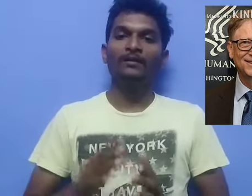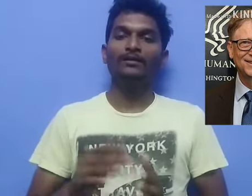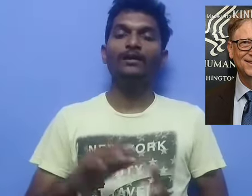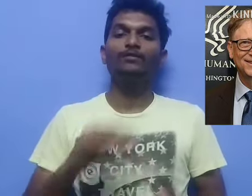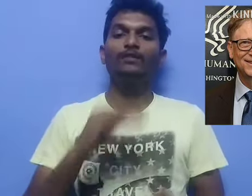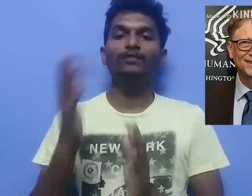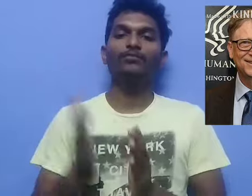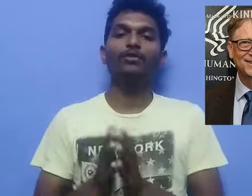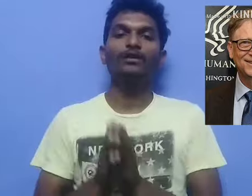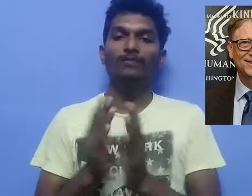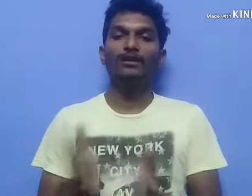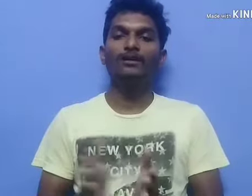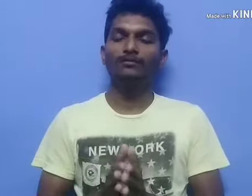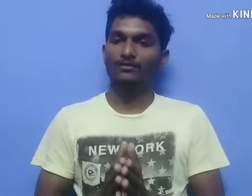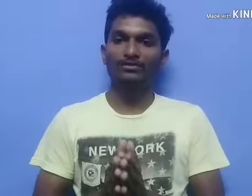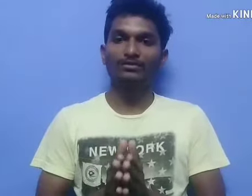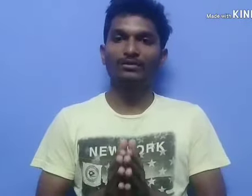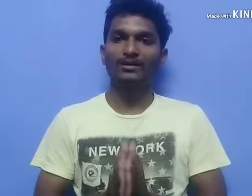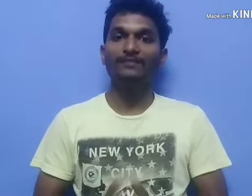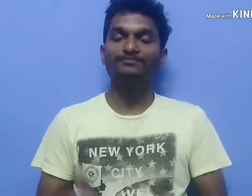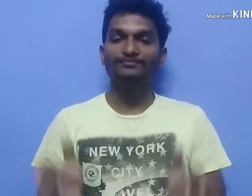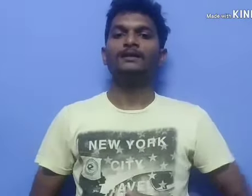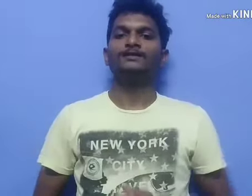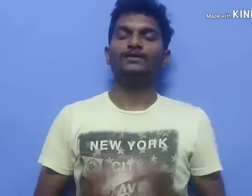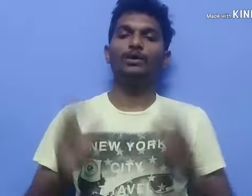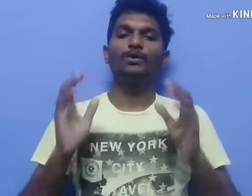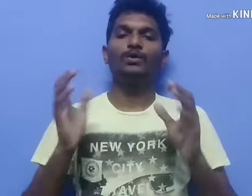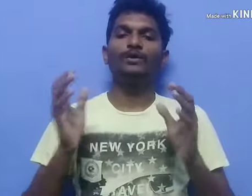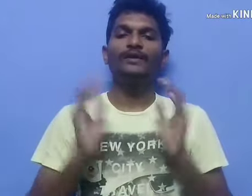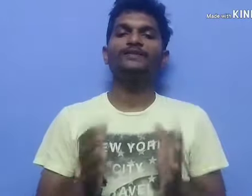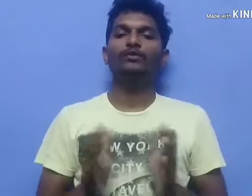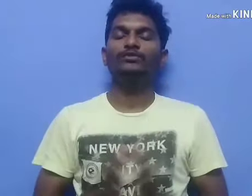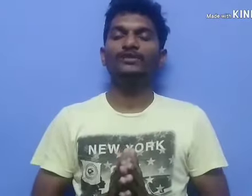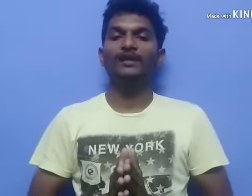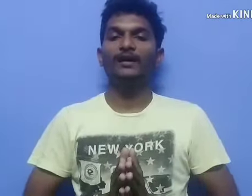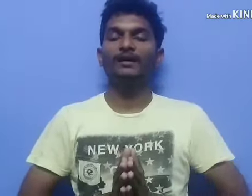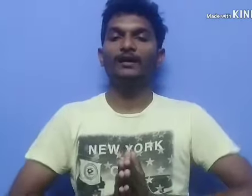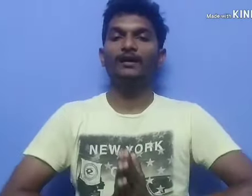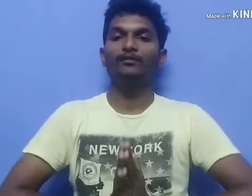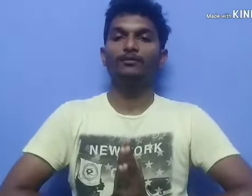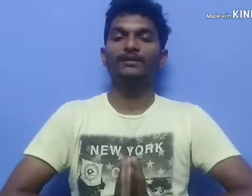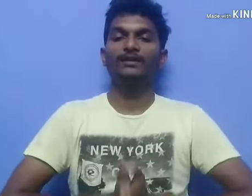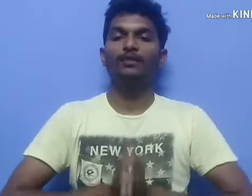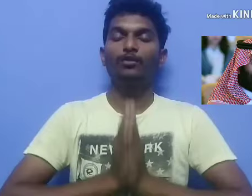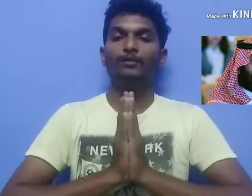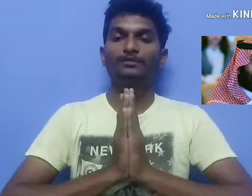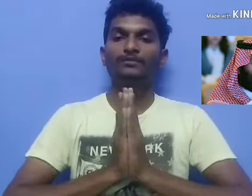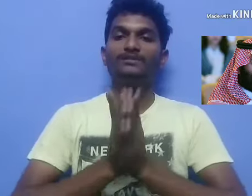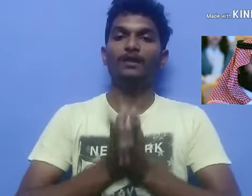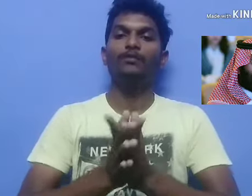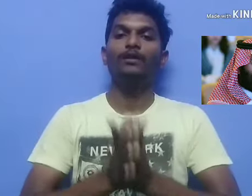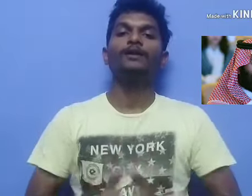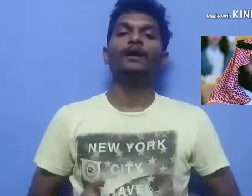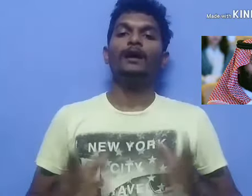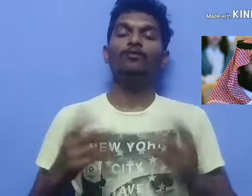ஏன்னா 70,000 crore மேலே அவருக்கு வந்து சொத்து இருக்கு. ஸோ 8th கொஸ்டின்ல யார் இருக்காங்க அப்படின்னு பார்த்தீங்கன்னா முகமது பின் சல்மான். அவங்க